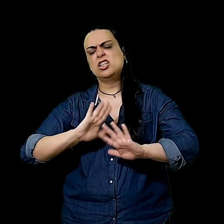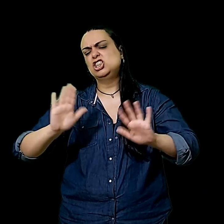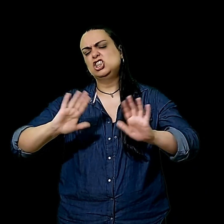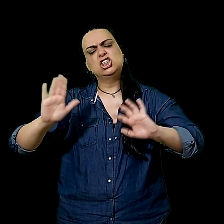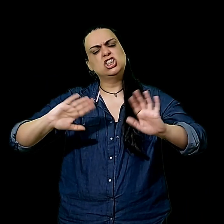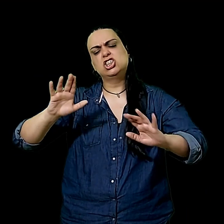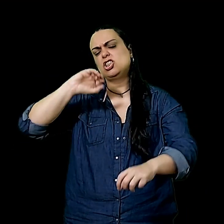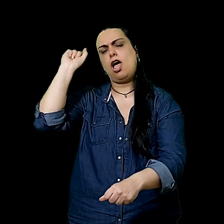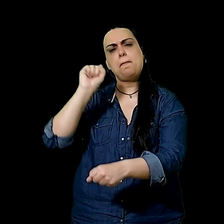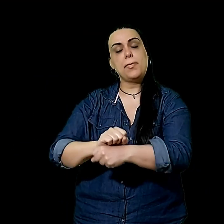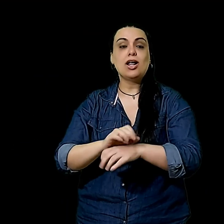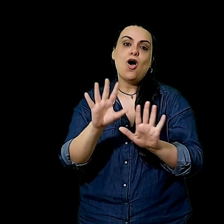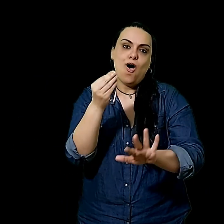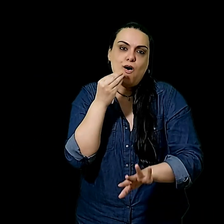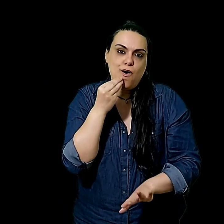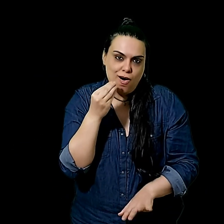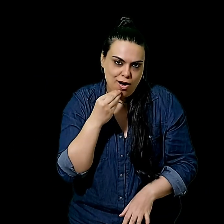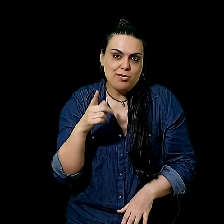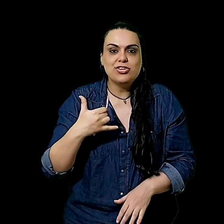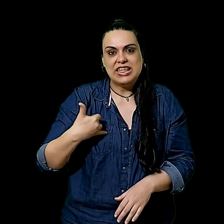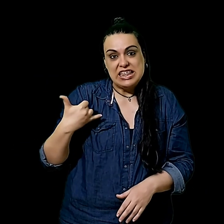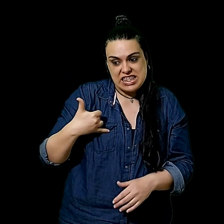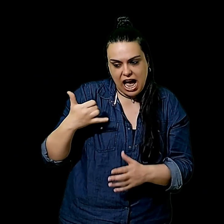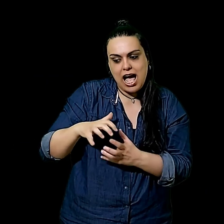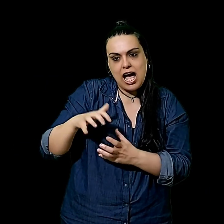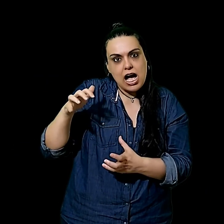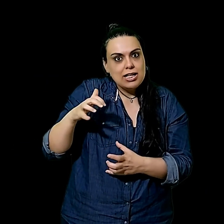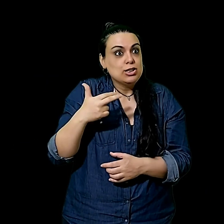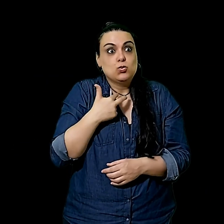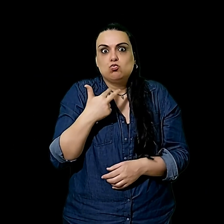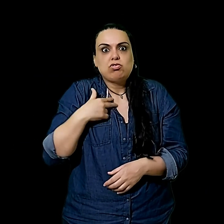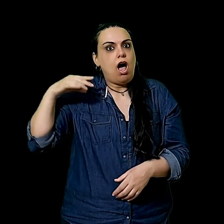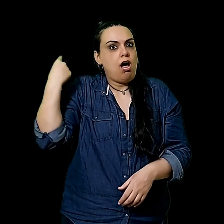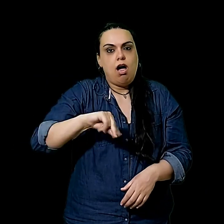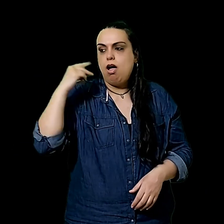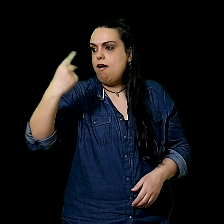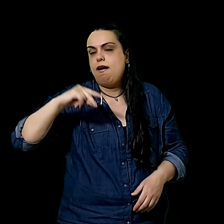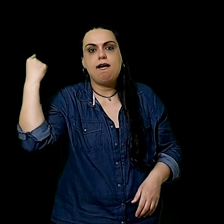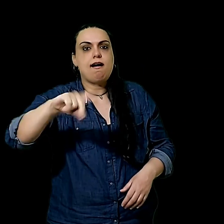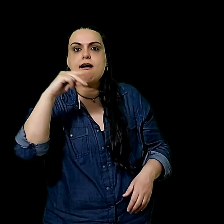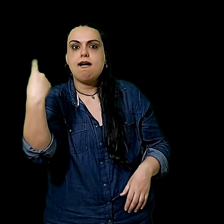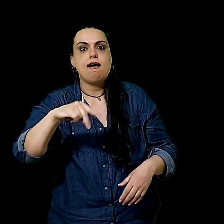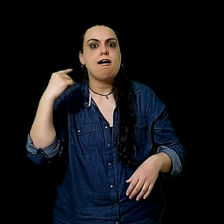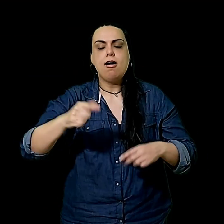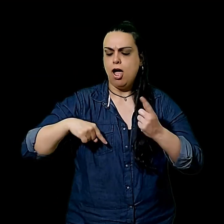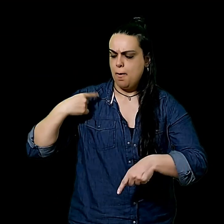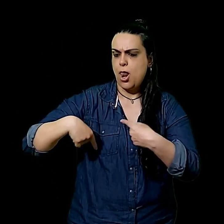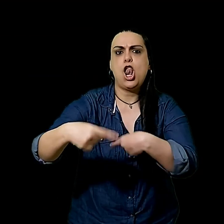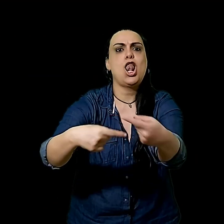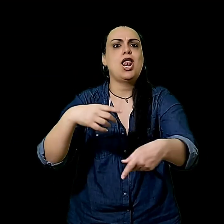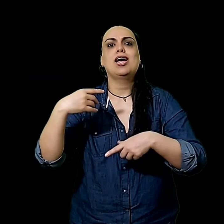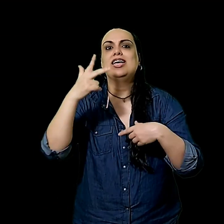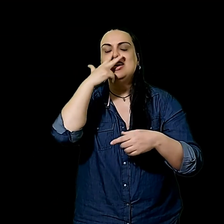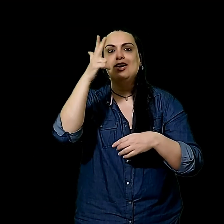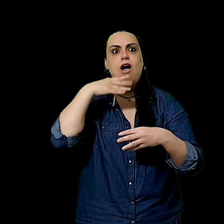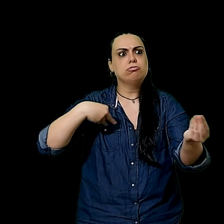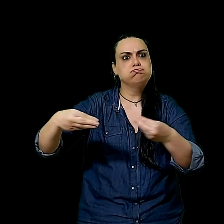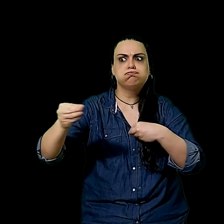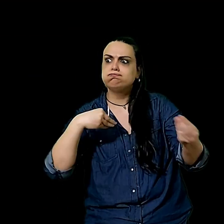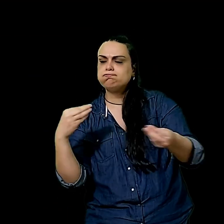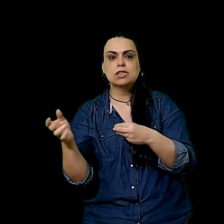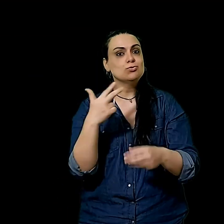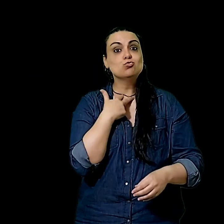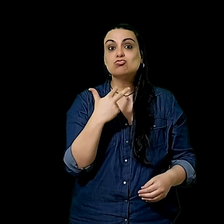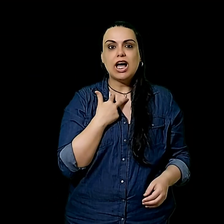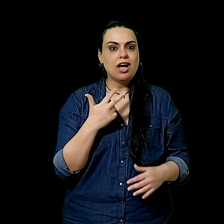parar. É claro que chega uma idade e a pessoa não dá para dar continuidade à chamada, a flexibilidade que tinha antes, no início.